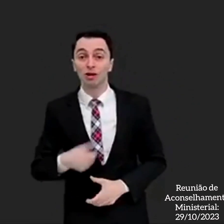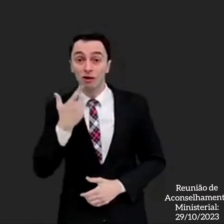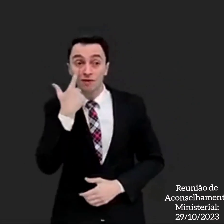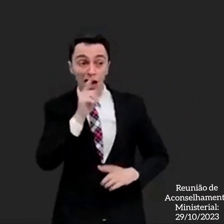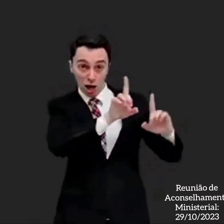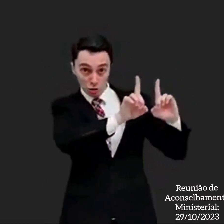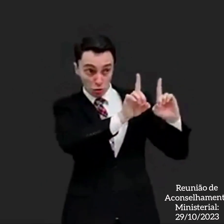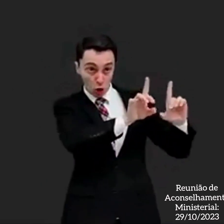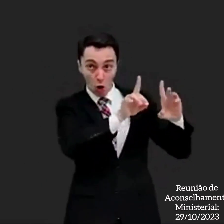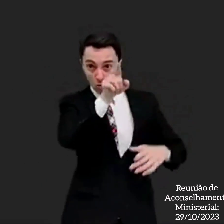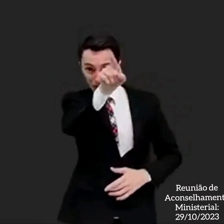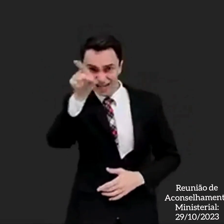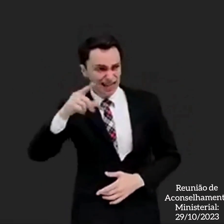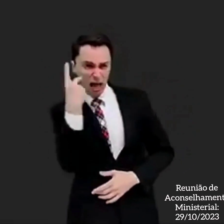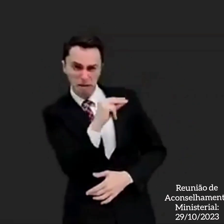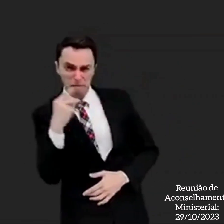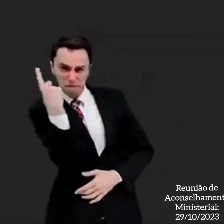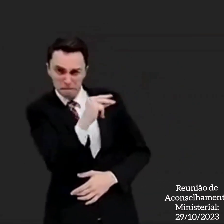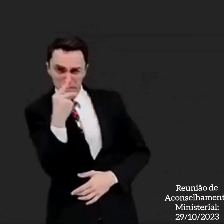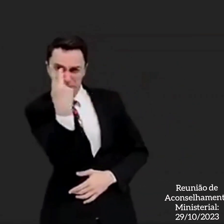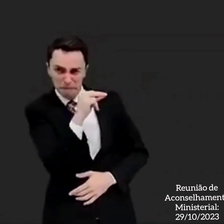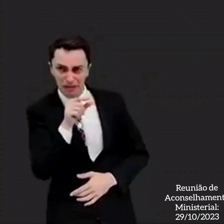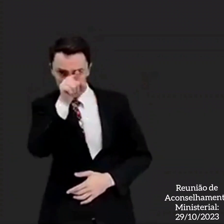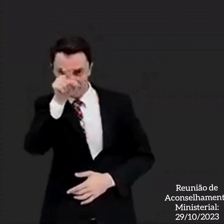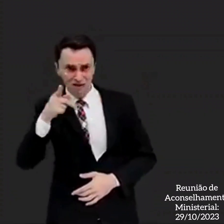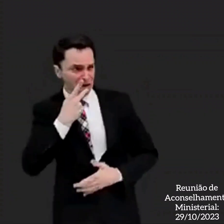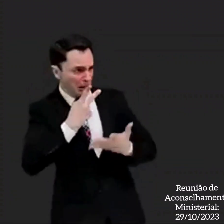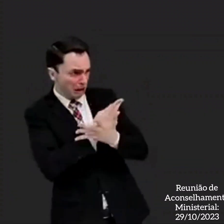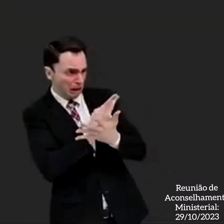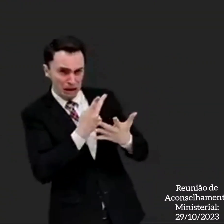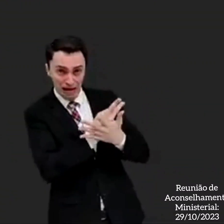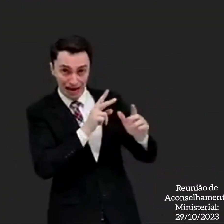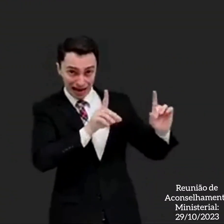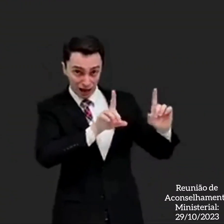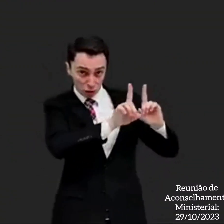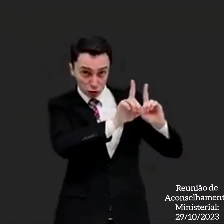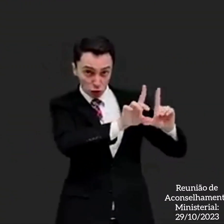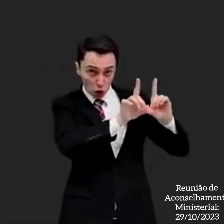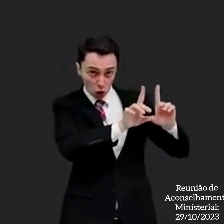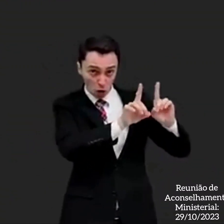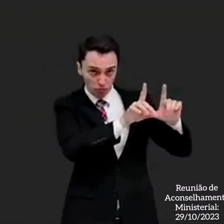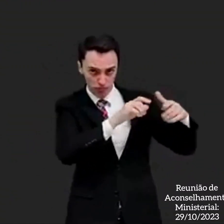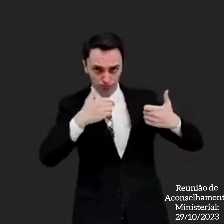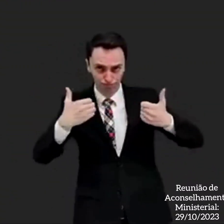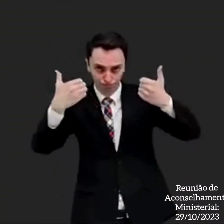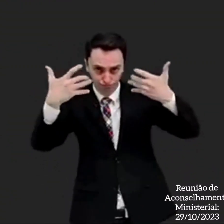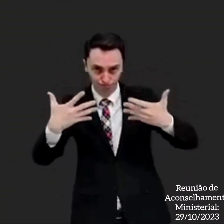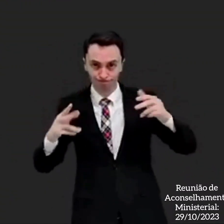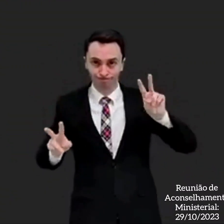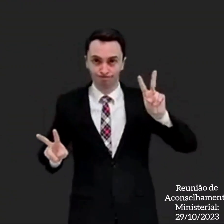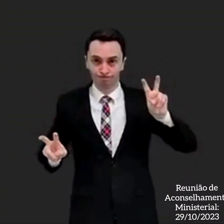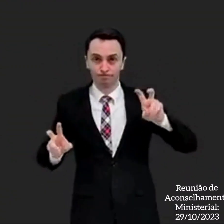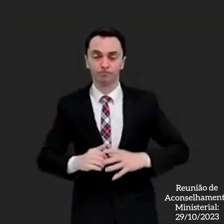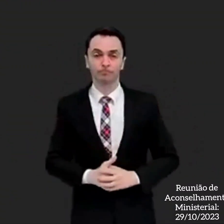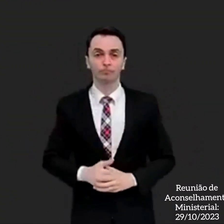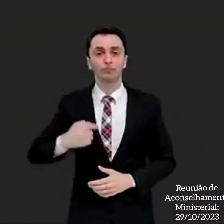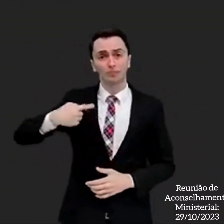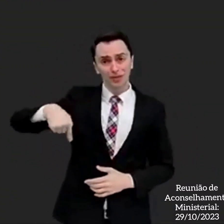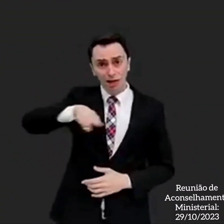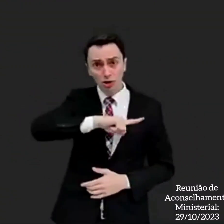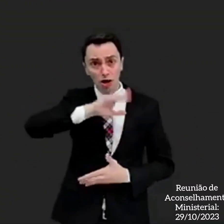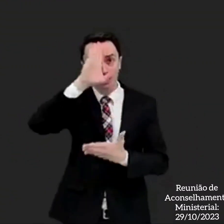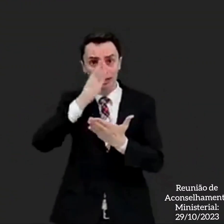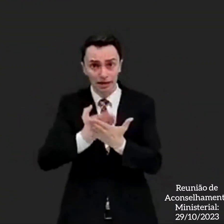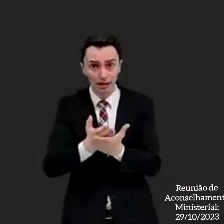pontos de doutrina e da fé, alvo de ataques insanos. Nós cremos na inteira